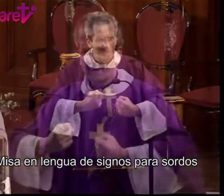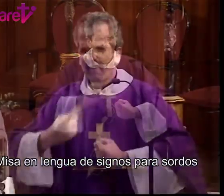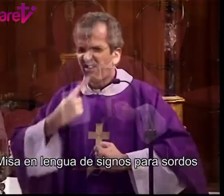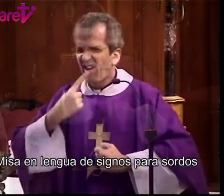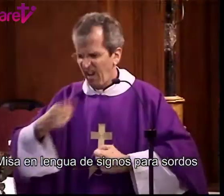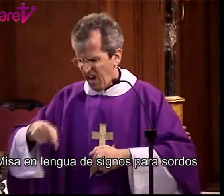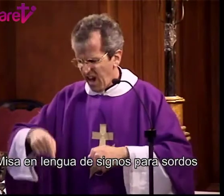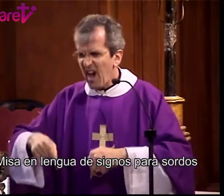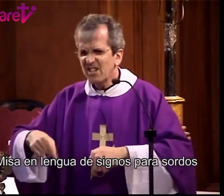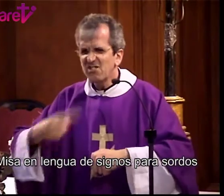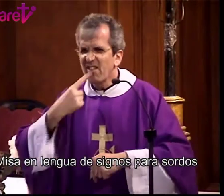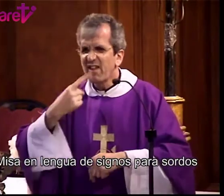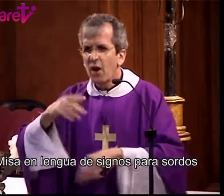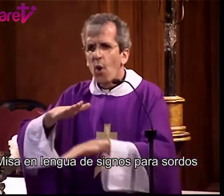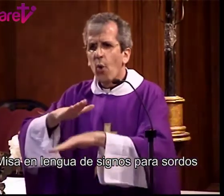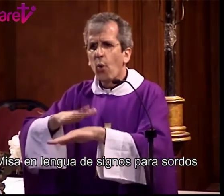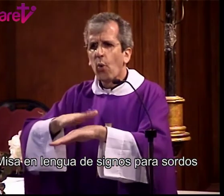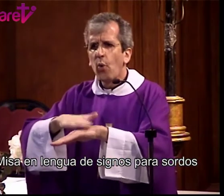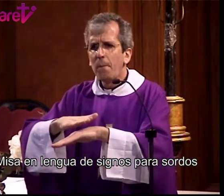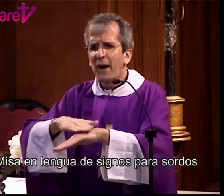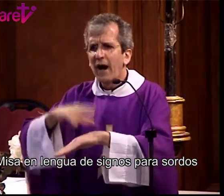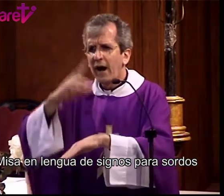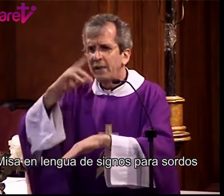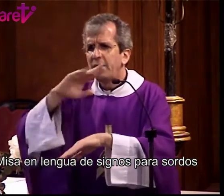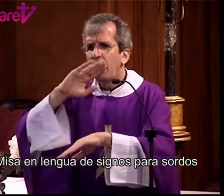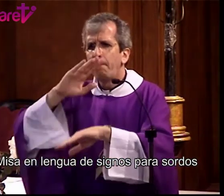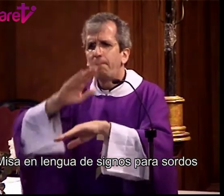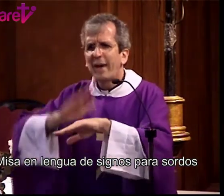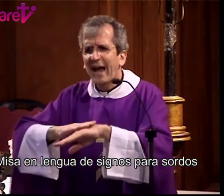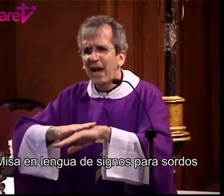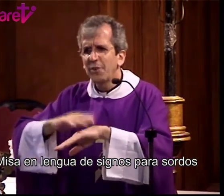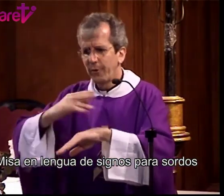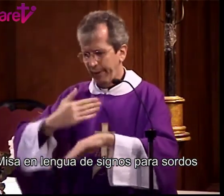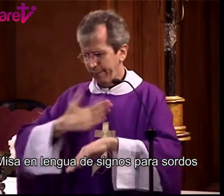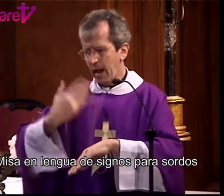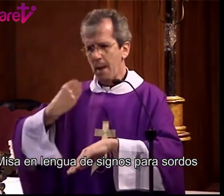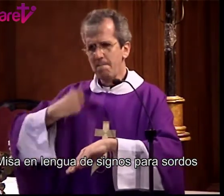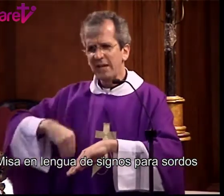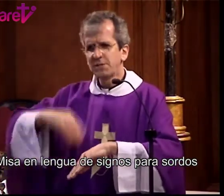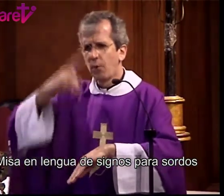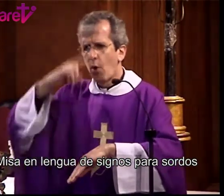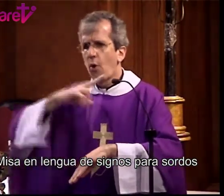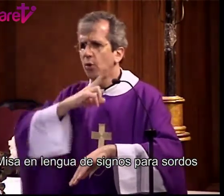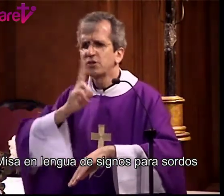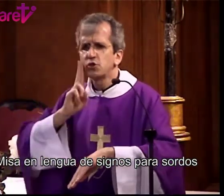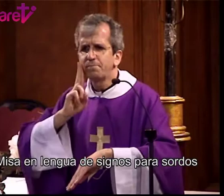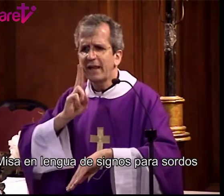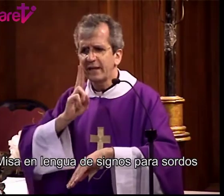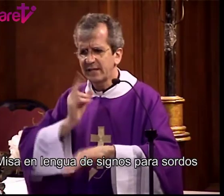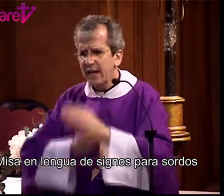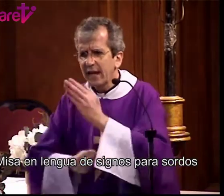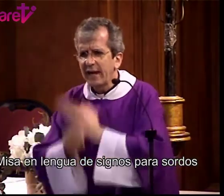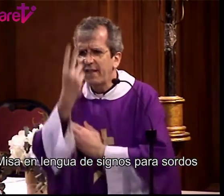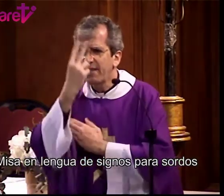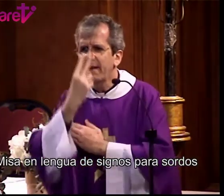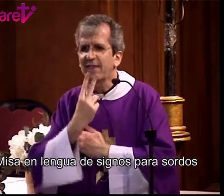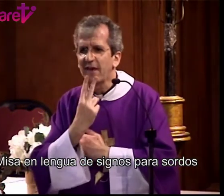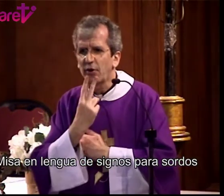dice, esto, decir, culpa del pecado del mismo o de sus padres que naciera ciego, dice,